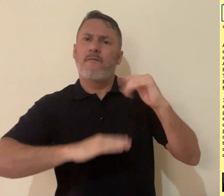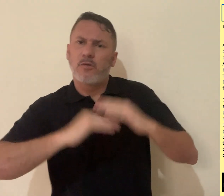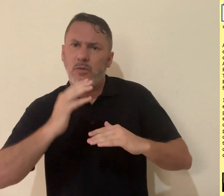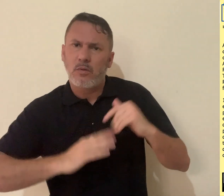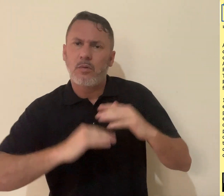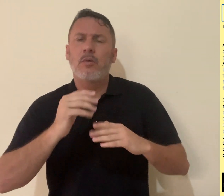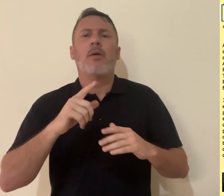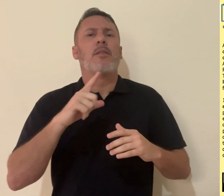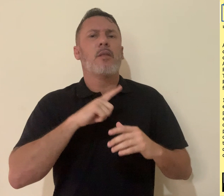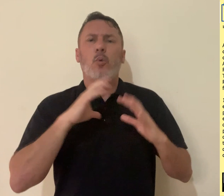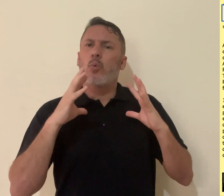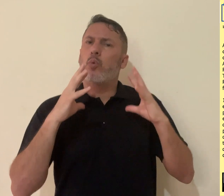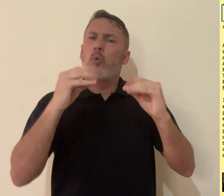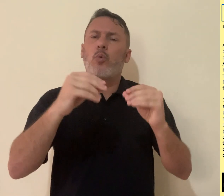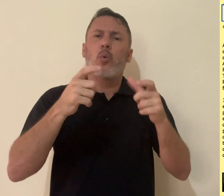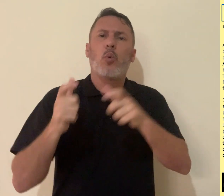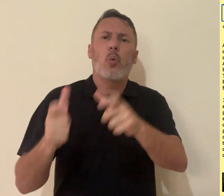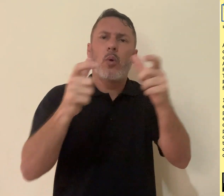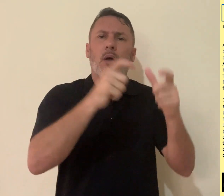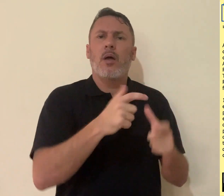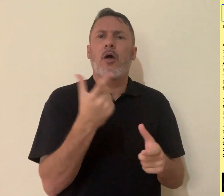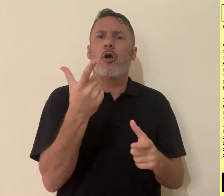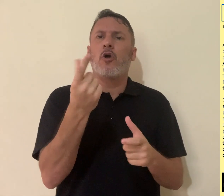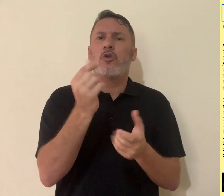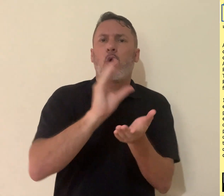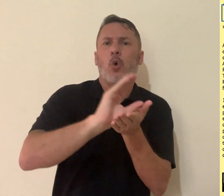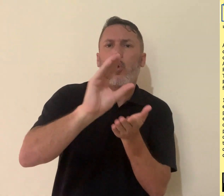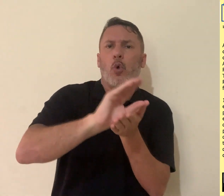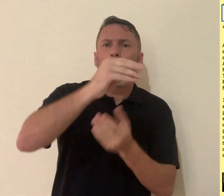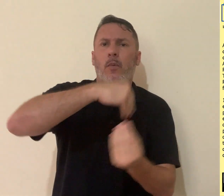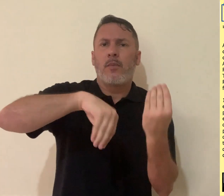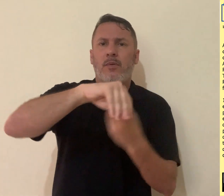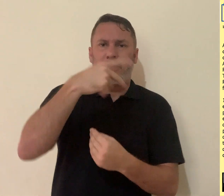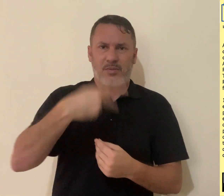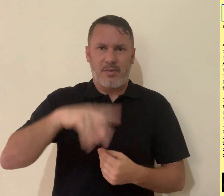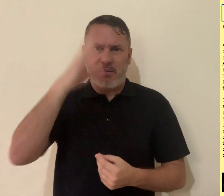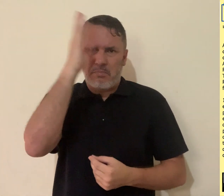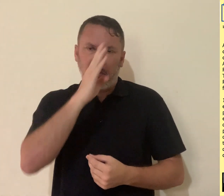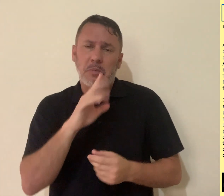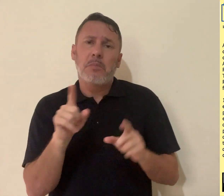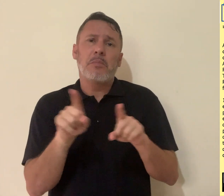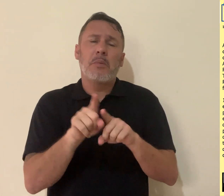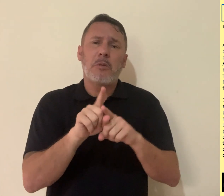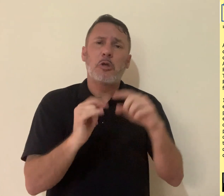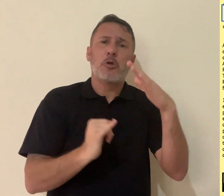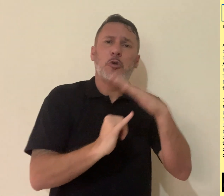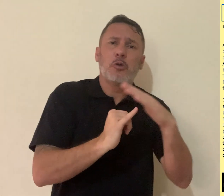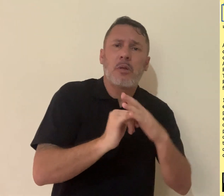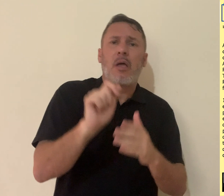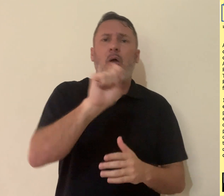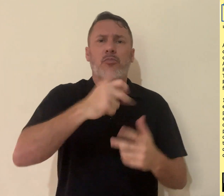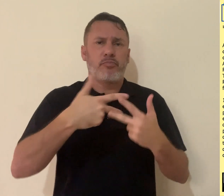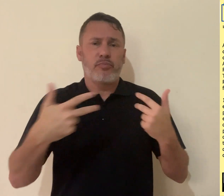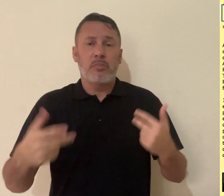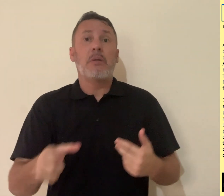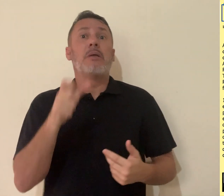sindicatos patronais e profissionais de todos os setores econômicos ou entidades sem fins lucrativos